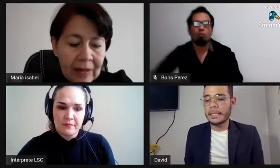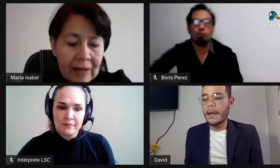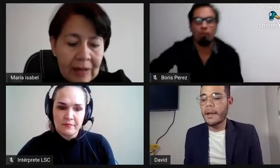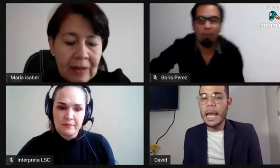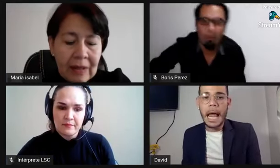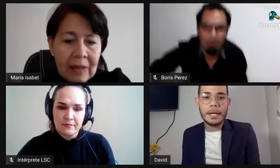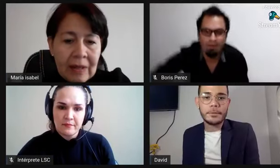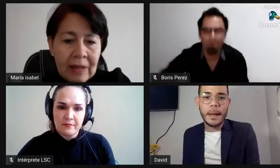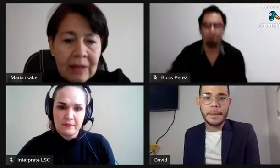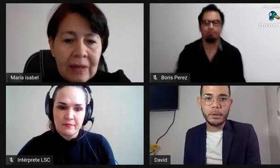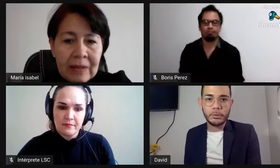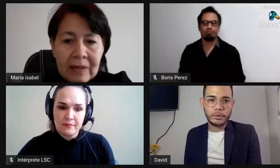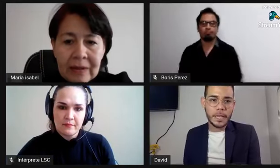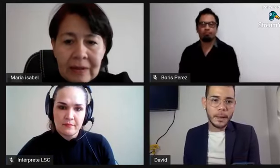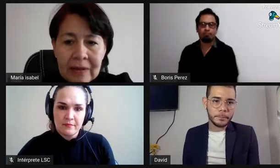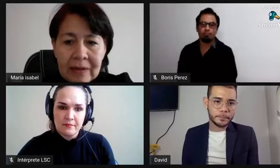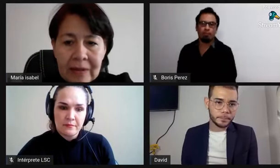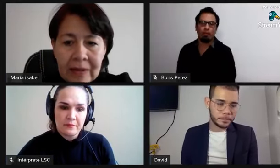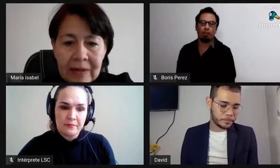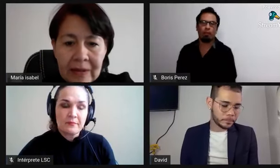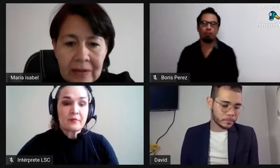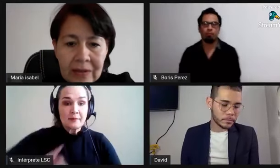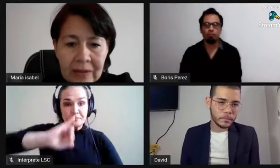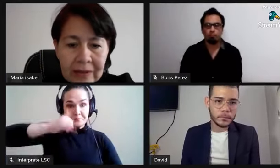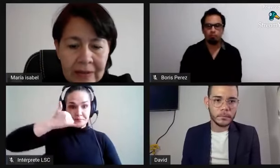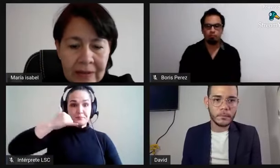Sí, María Isabel,